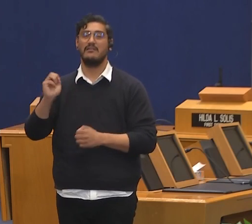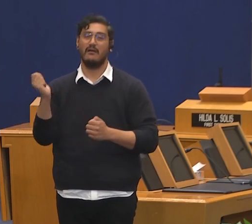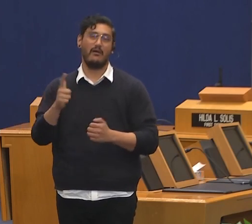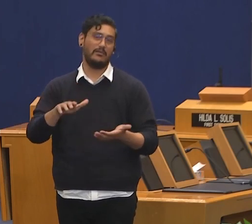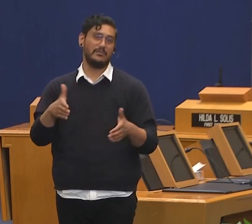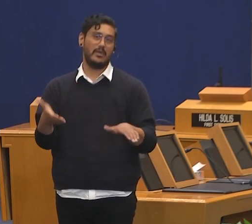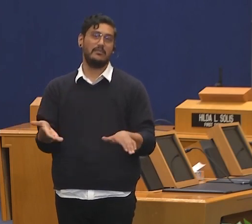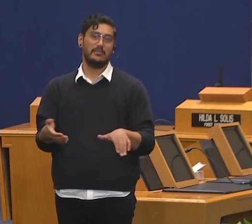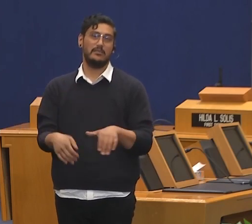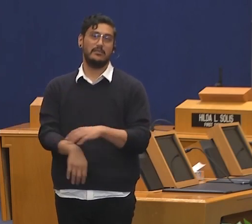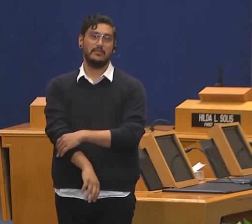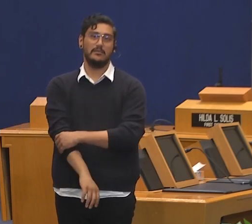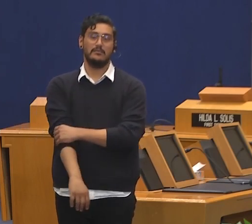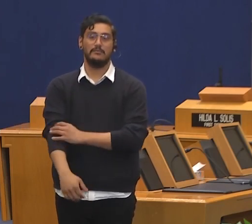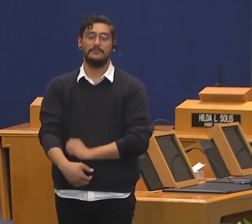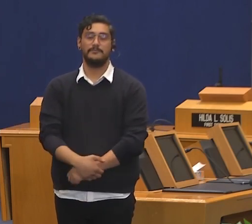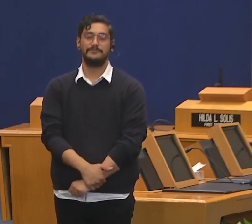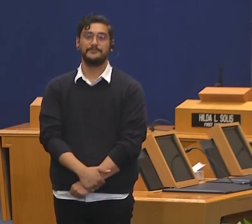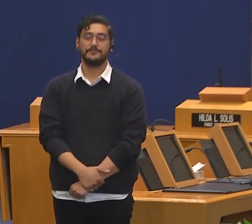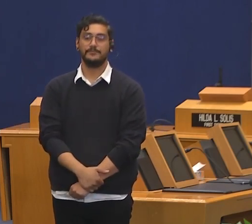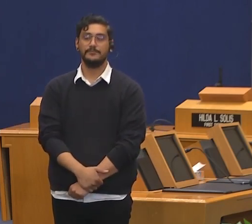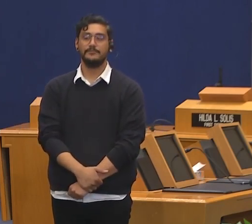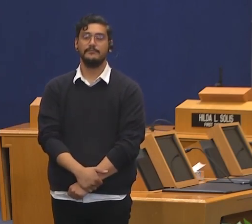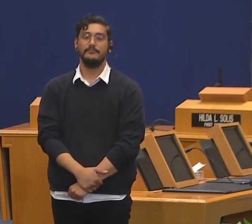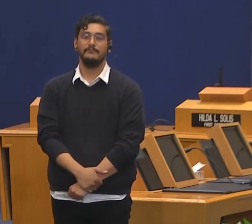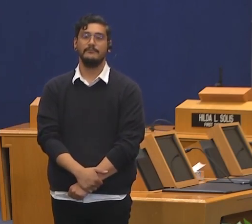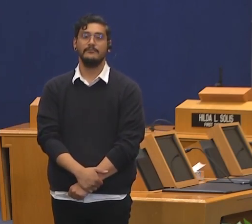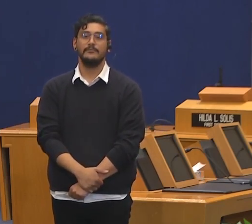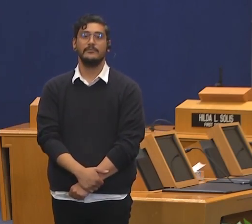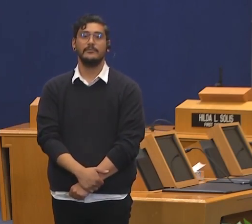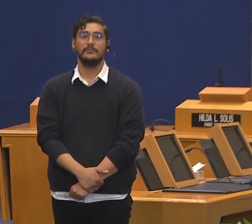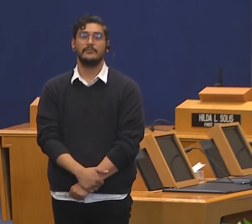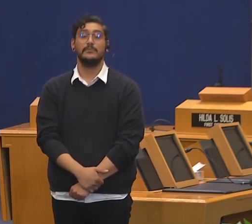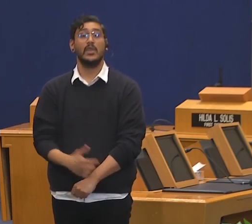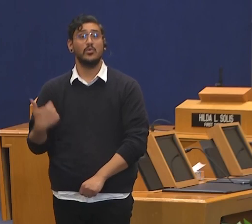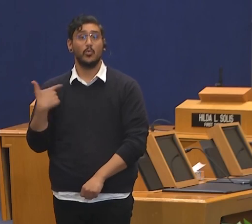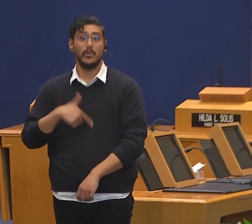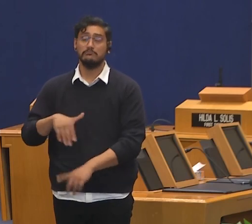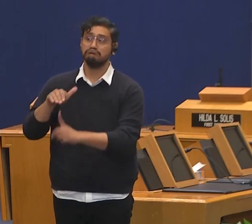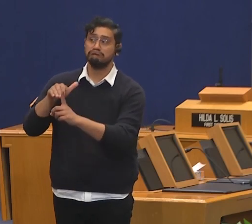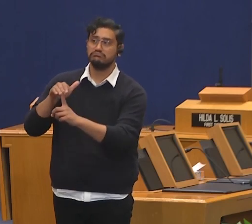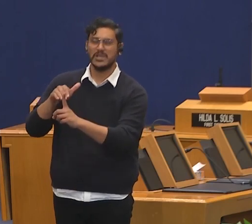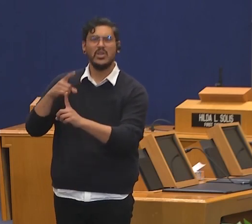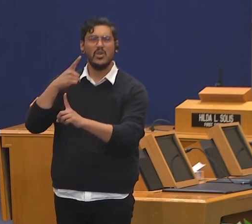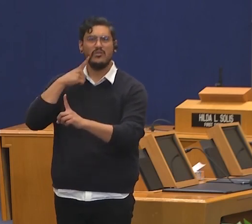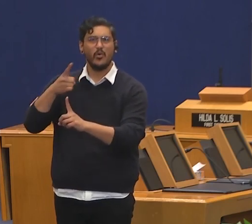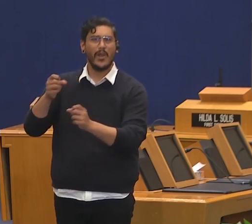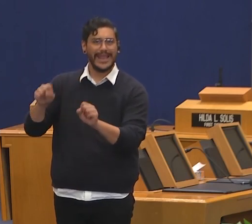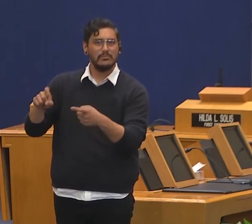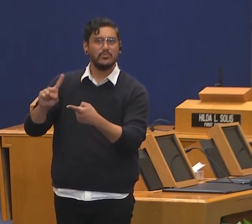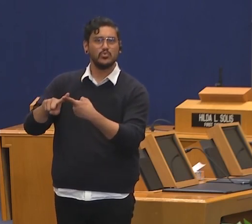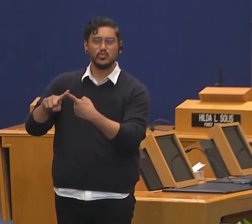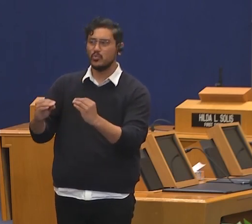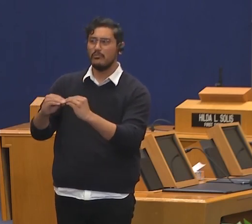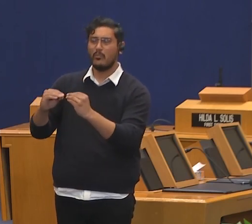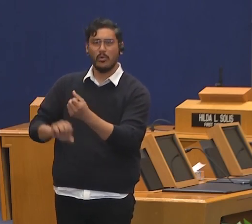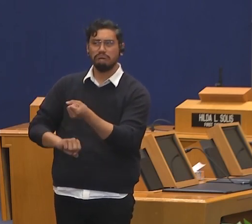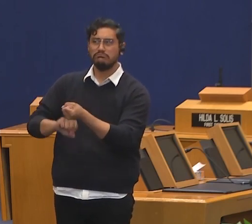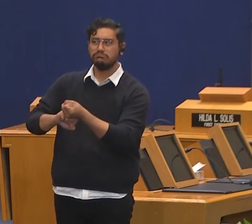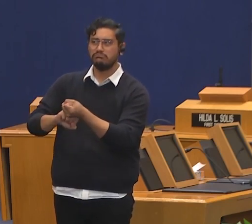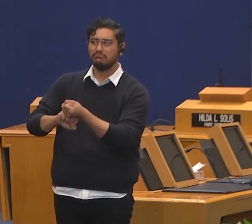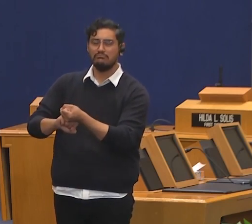personal adicional del Departamento de Salud Pública para aumentar nuestro apoyo a hogares de ancianos y centros de vida